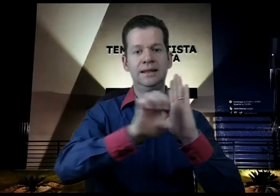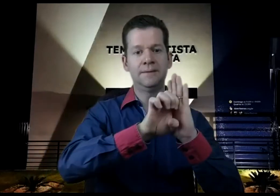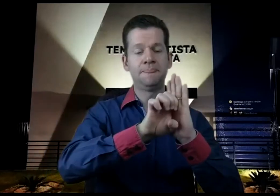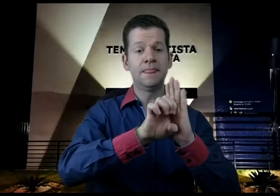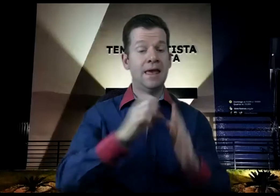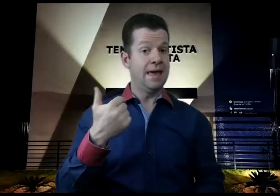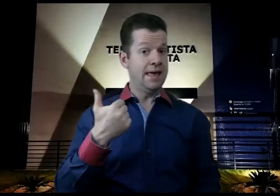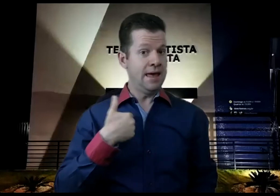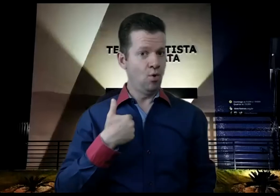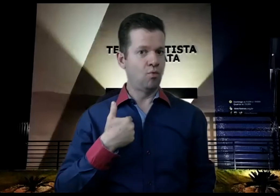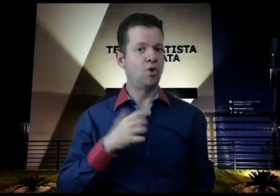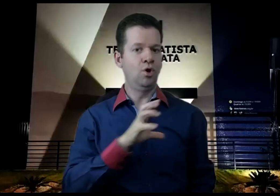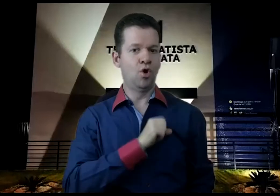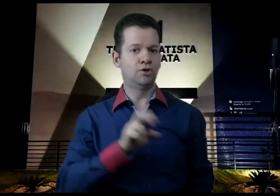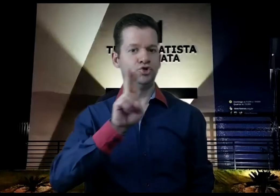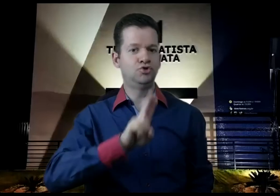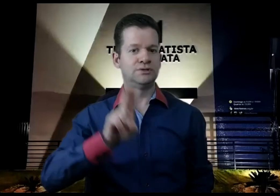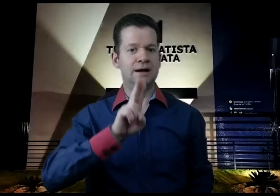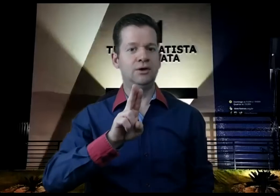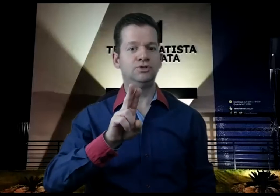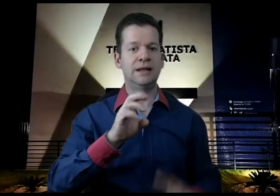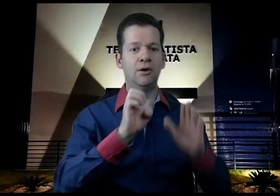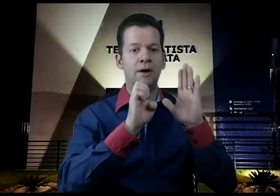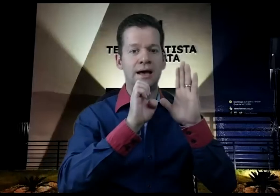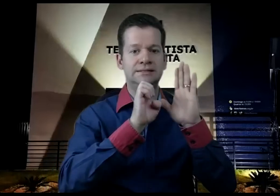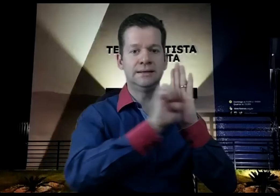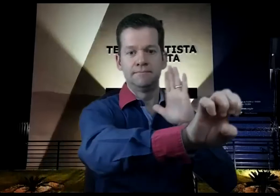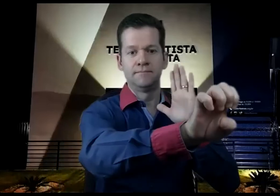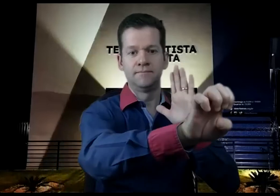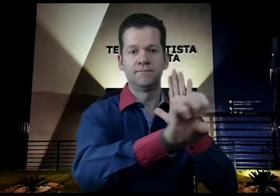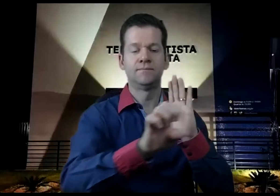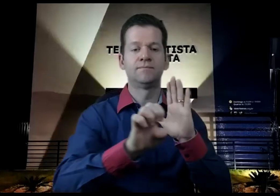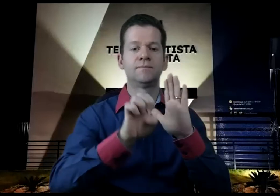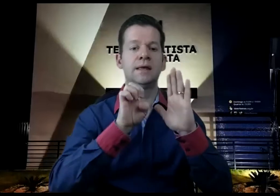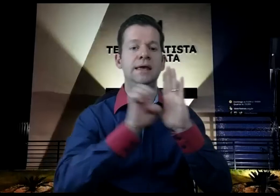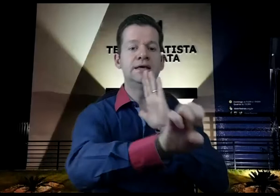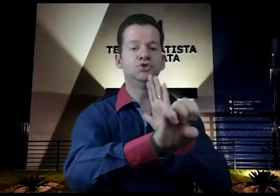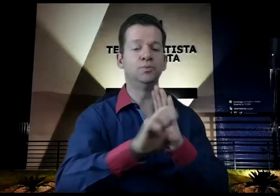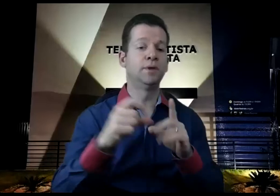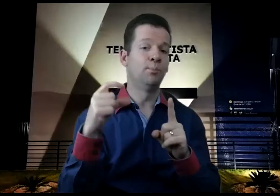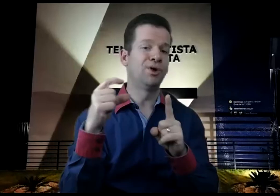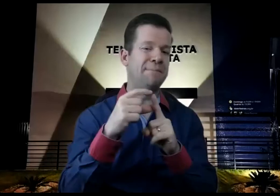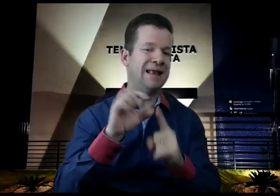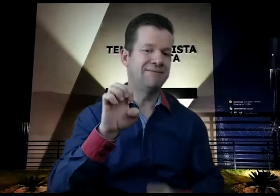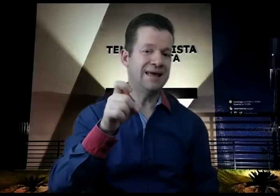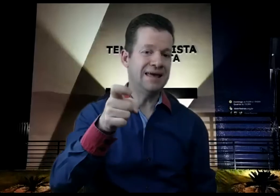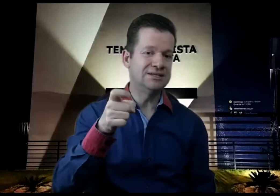E. Eu gosto de usar o sinal assim, Êxodo, porque a palavra